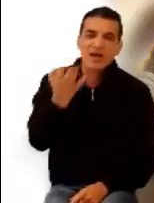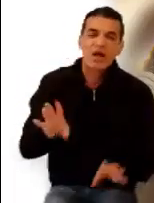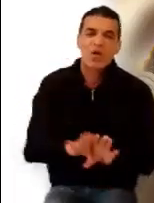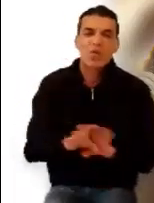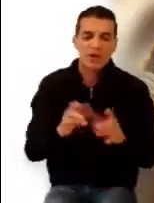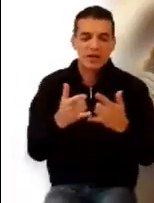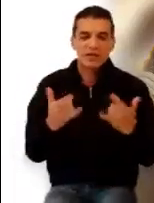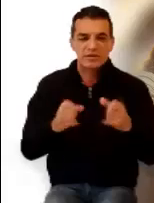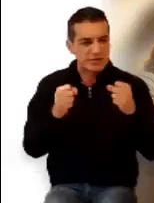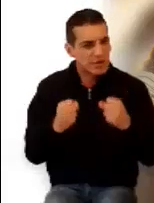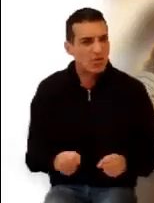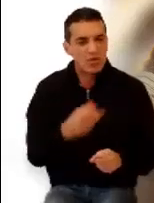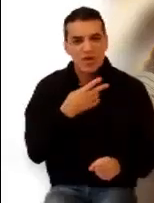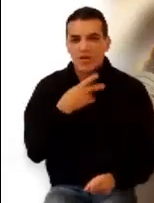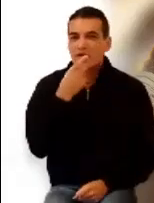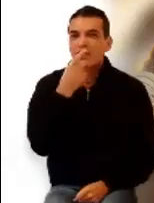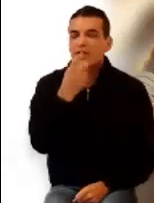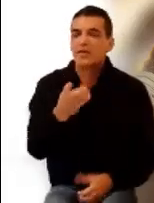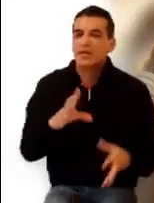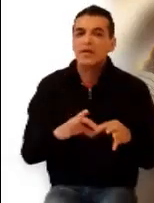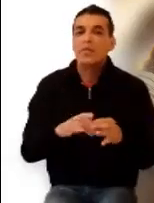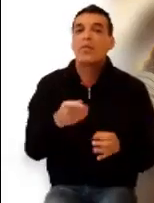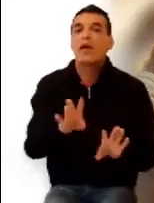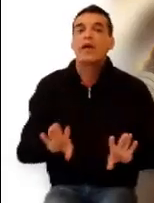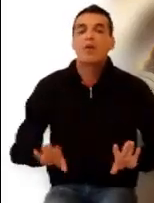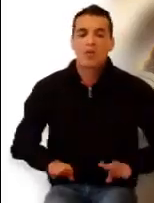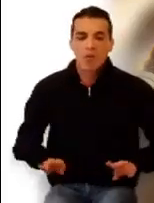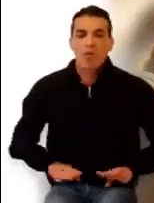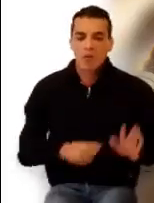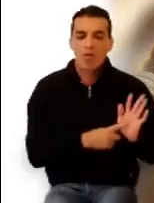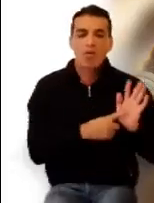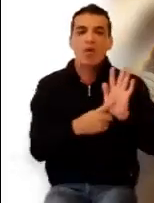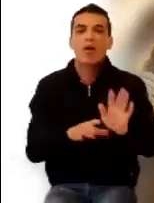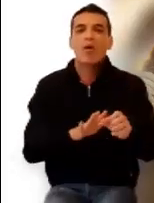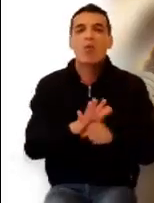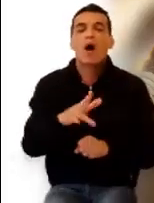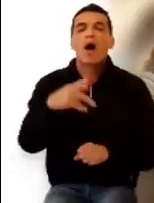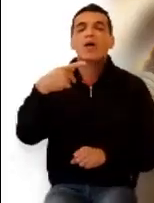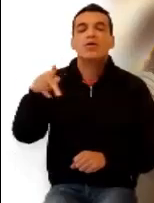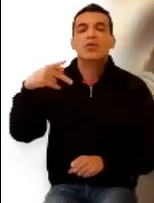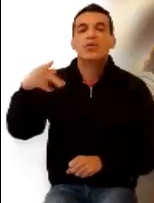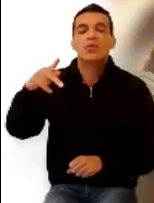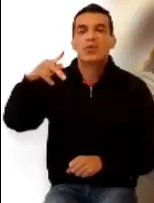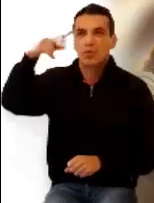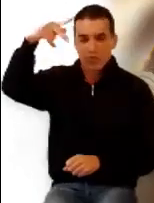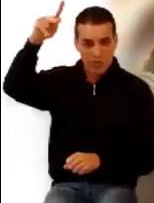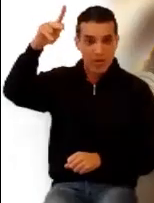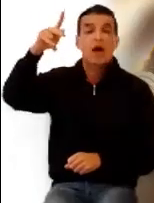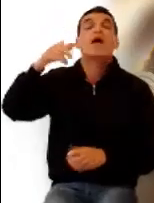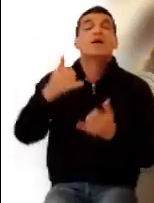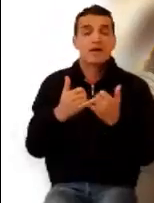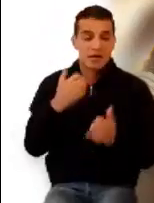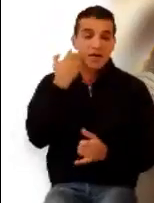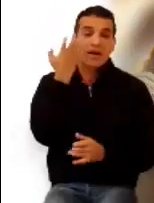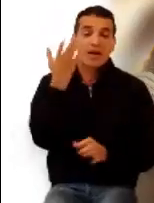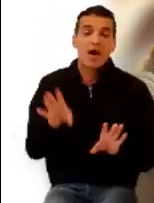de la palabra, pero nos muestran sus actitudes fundamentales y sus elecciones radicales